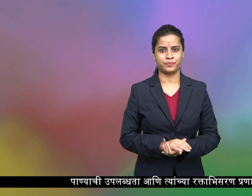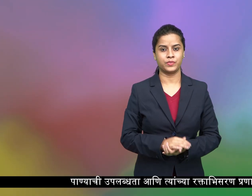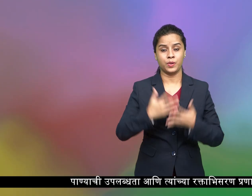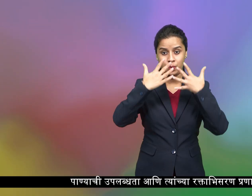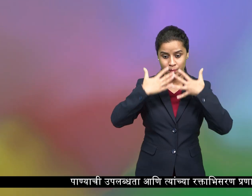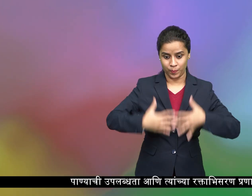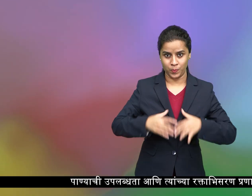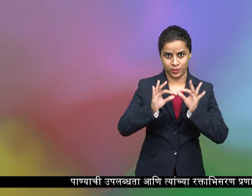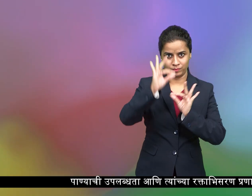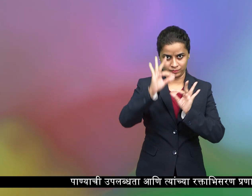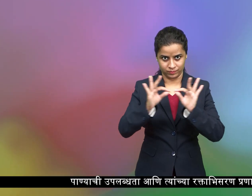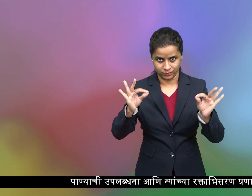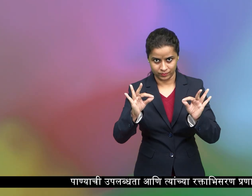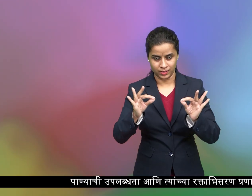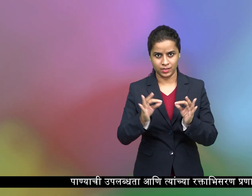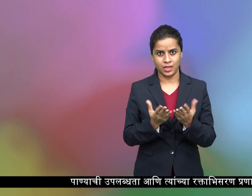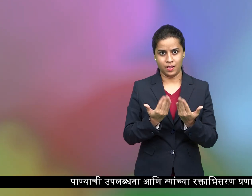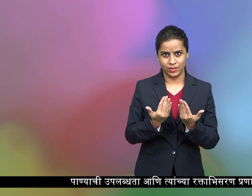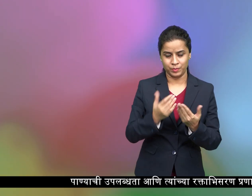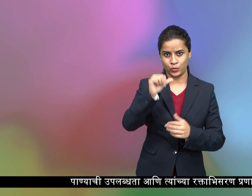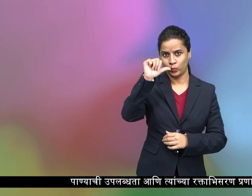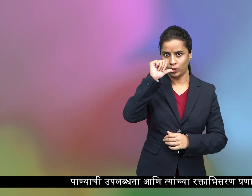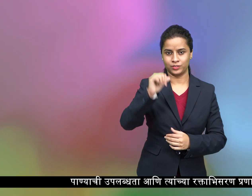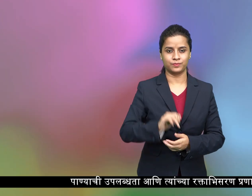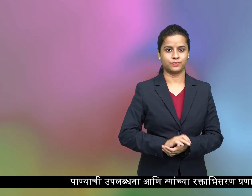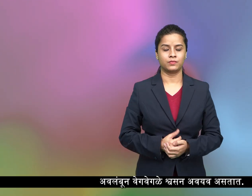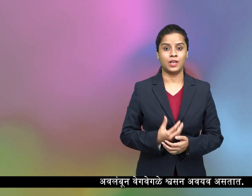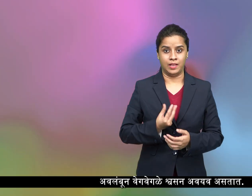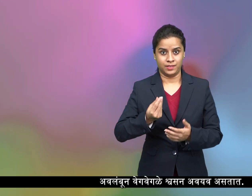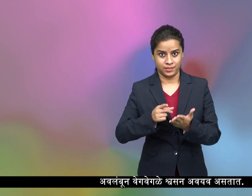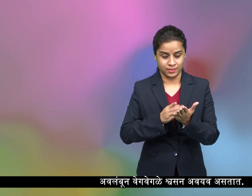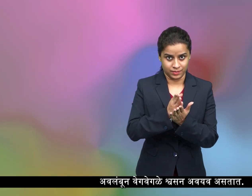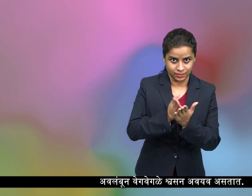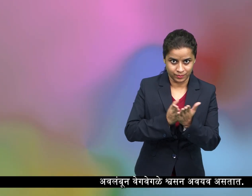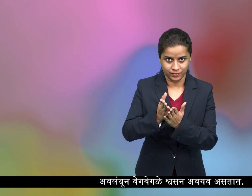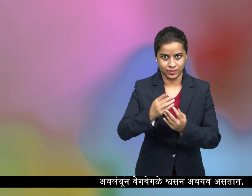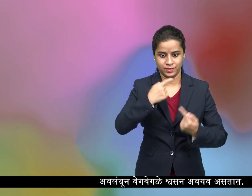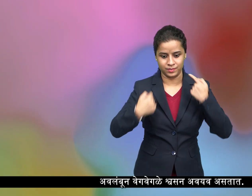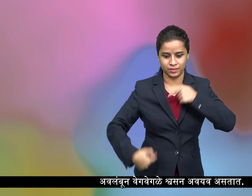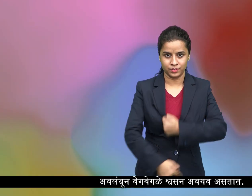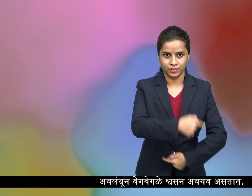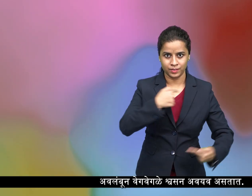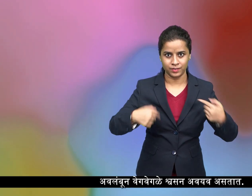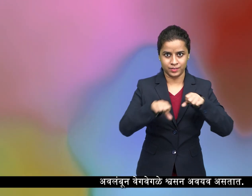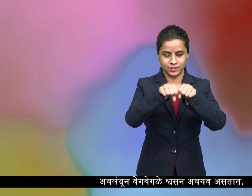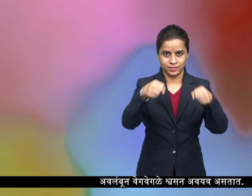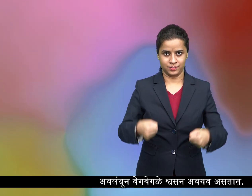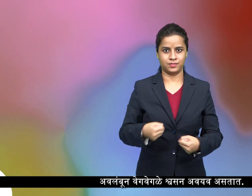पाण्याची उपलब्धता आणि त्यांच्या रक्ताभिसरण प्रणालीवर अवलंबून वेगवेगळे श्वसन अवयव असतात.